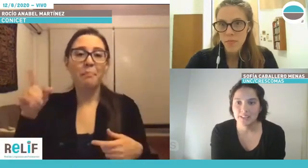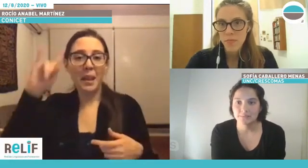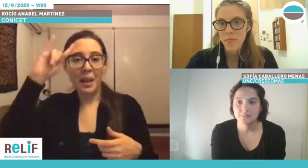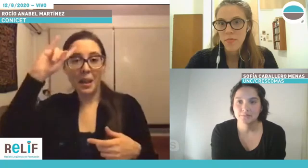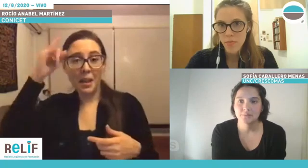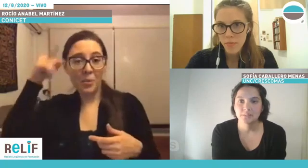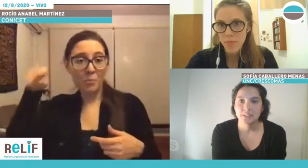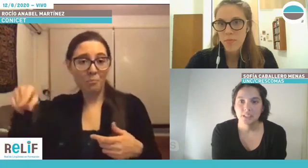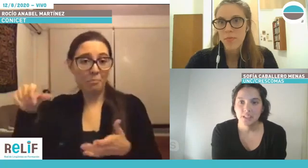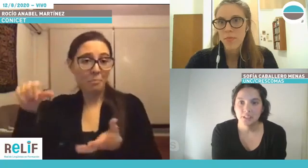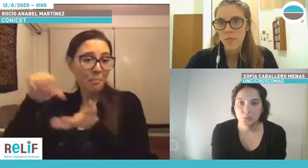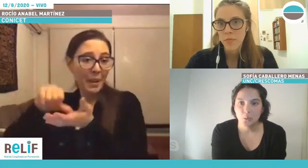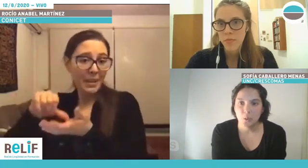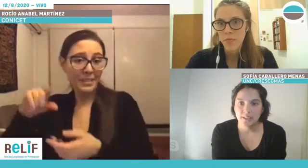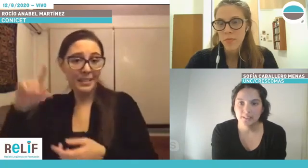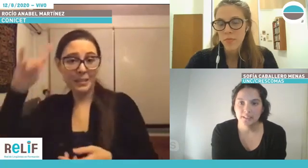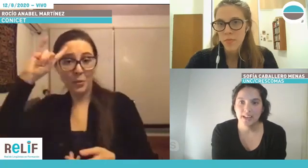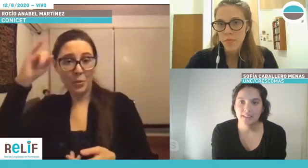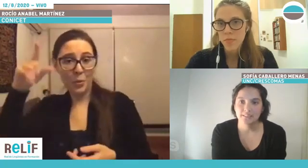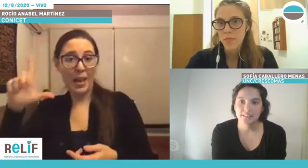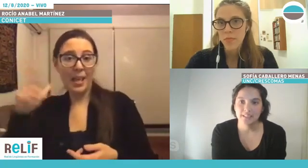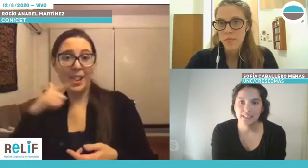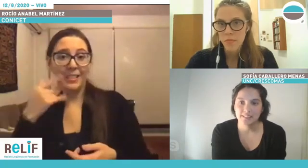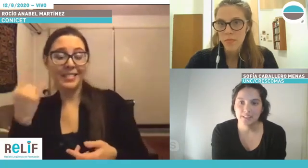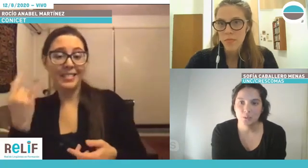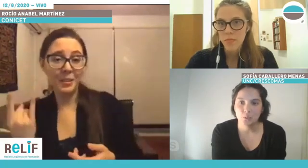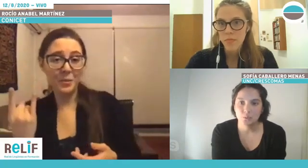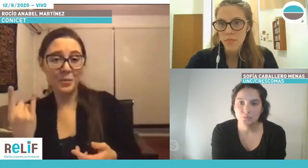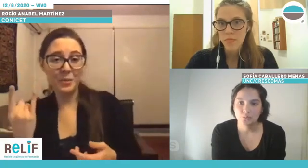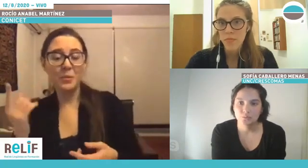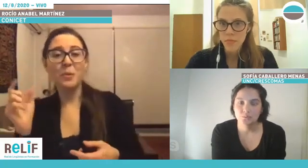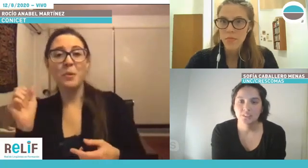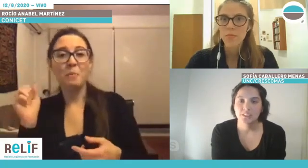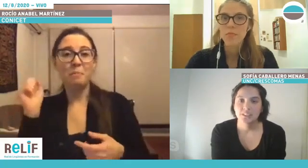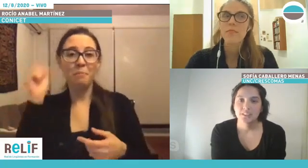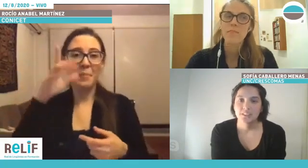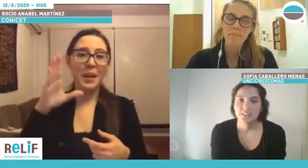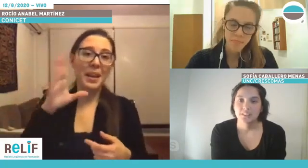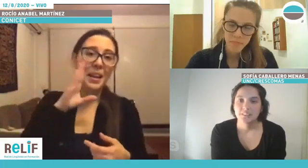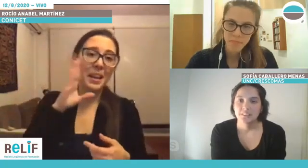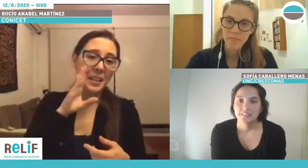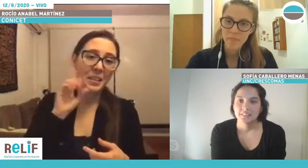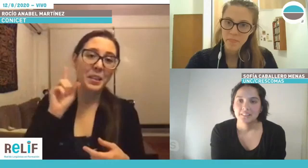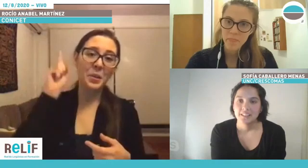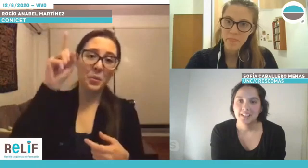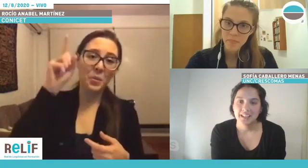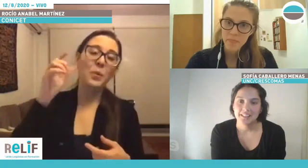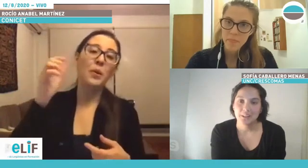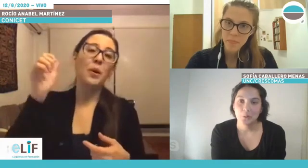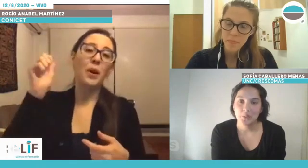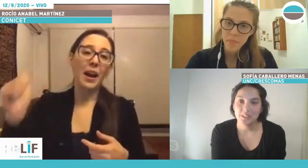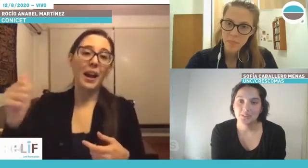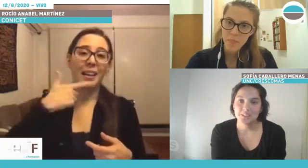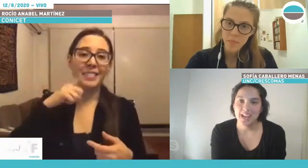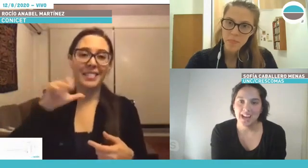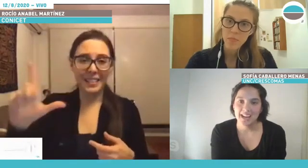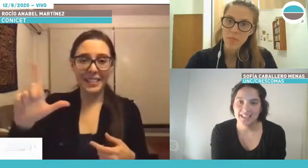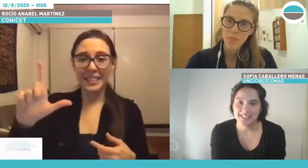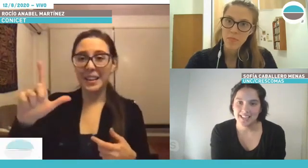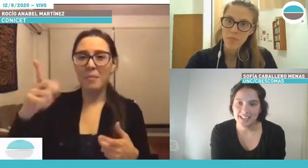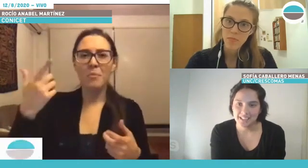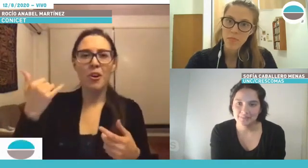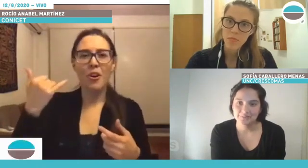está la LSA, en Uruguay la LSU, Mm. En Estados Unidos,